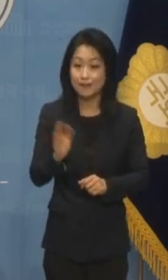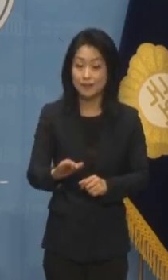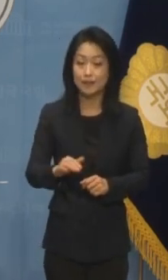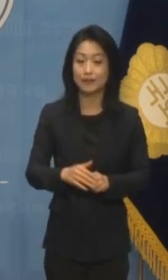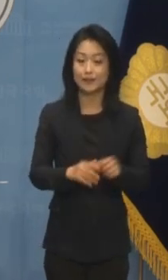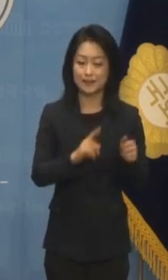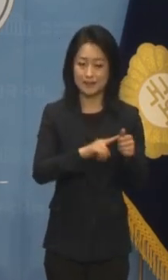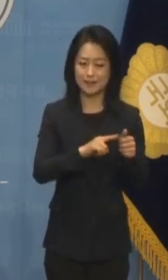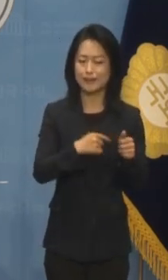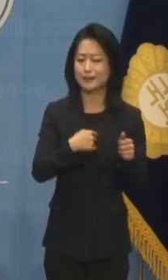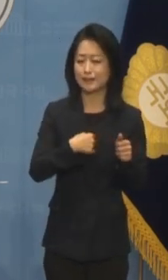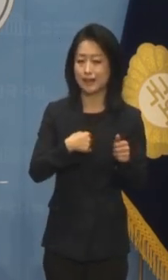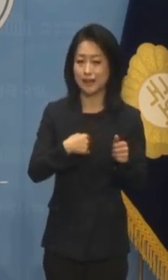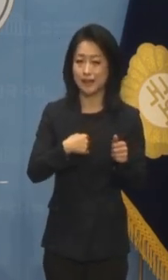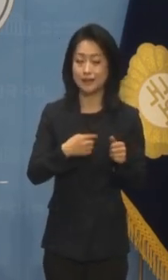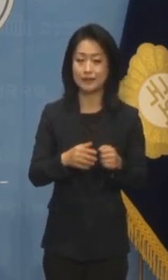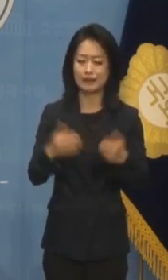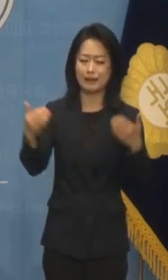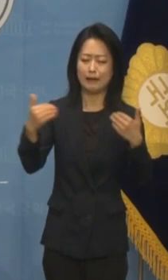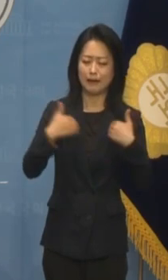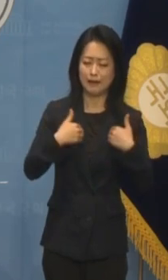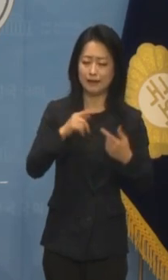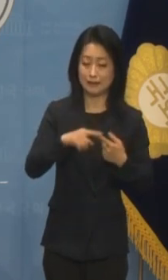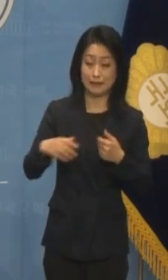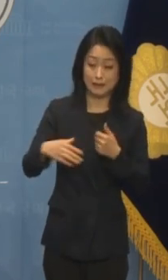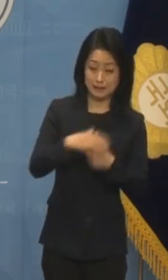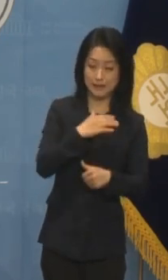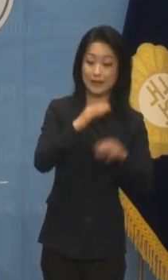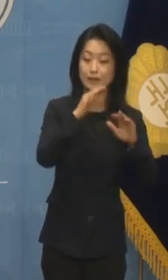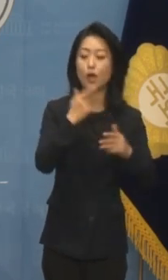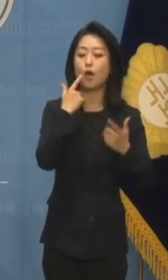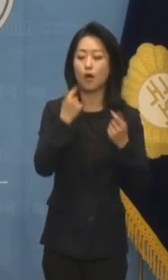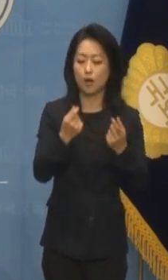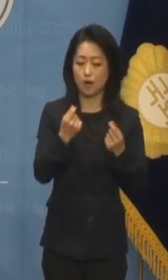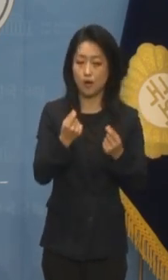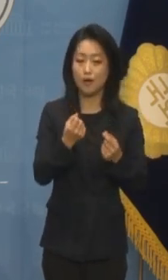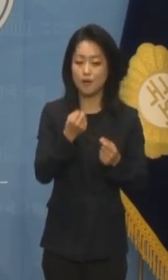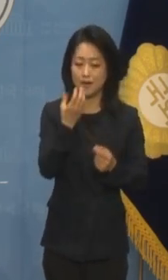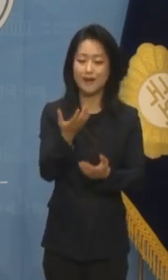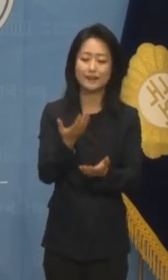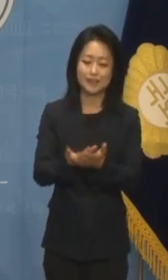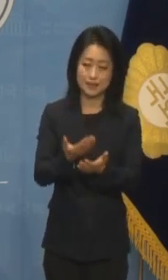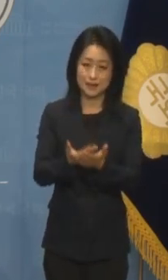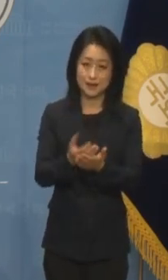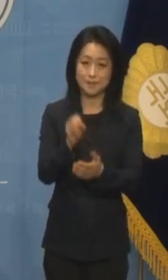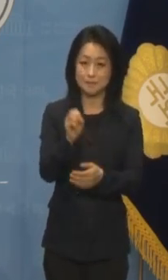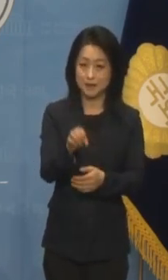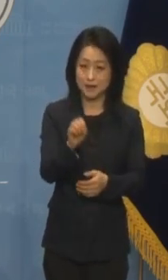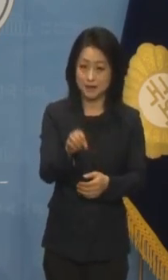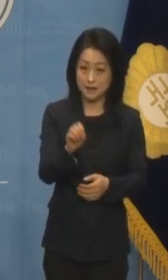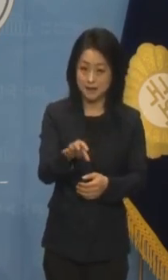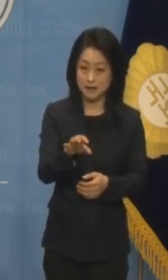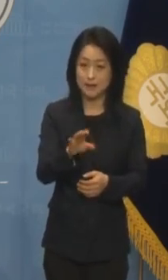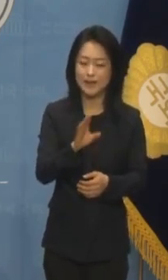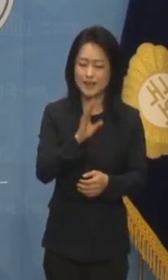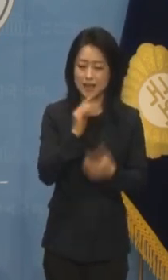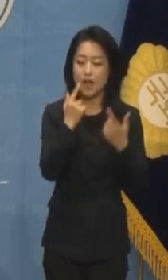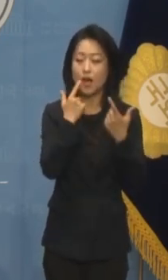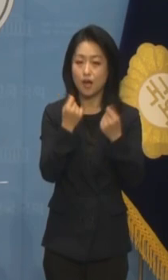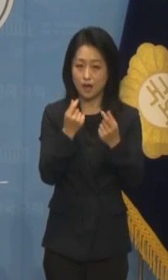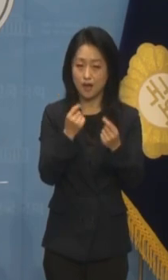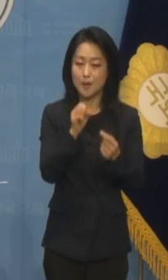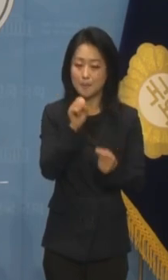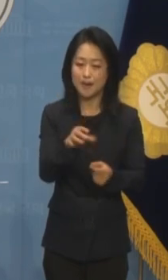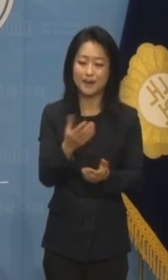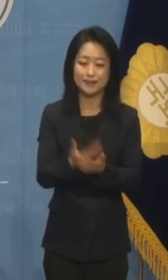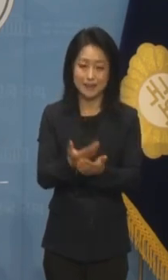불구하고 자신이 짜놓은 그 틀에 대해서 굉장히 여러 번 강조를 하면서 얘기를 하고 그게 사실인 것처럼 얘기해달라는